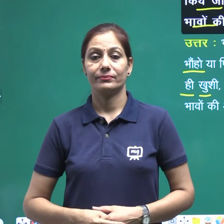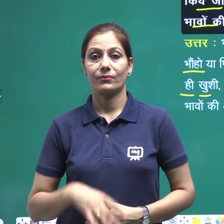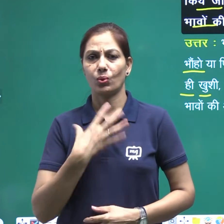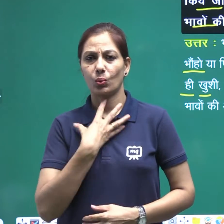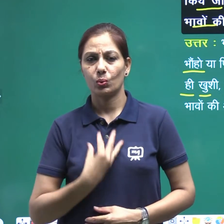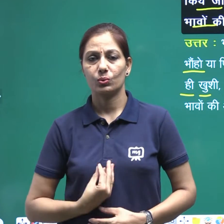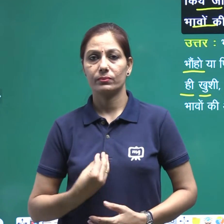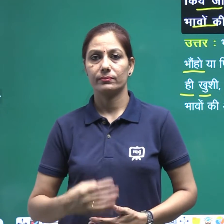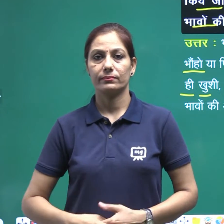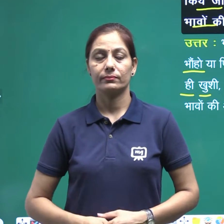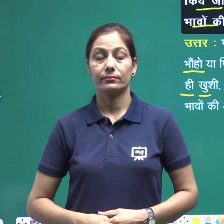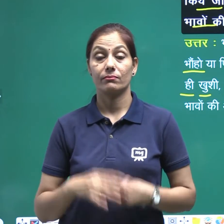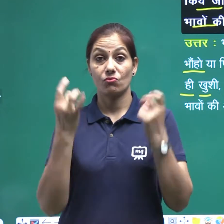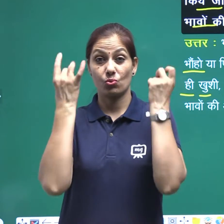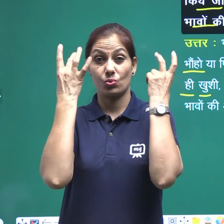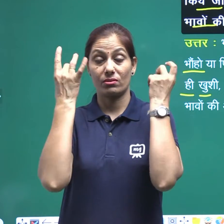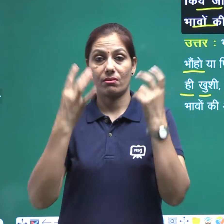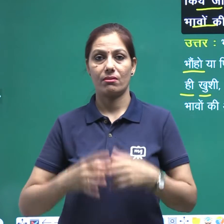दुख, क्रोध,